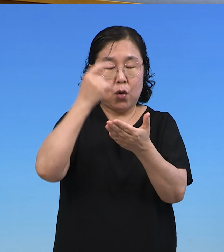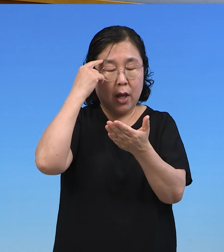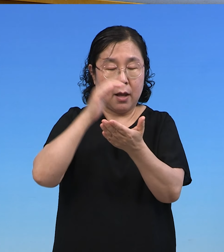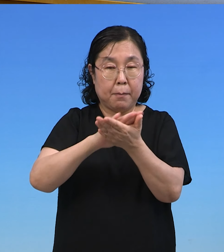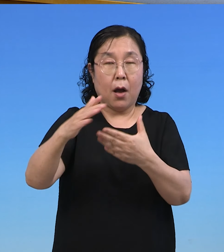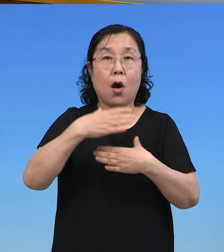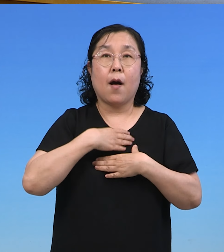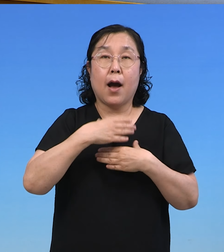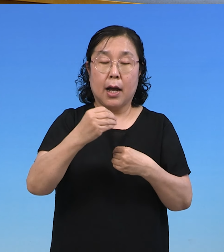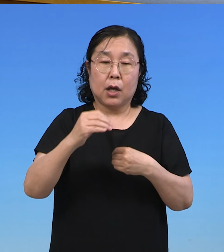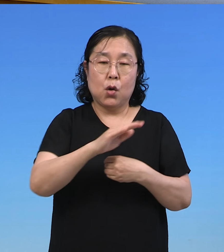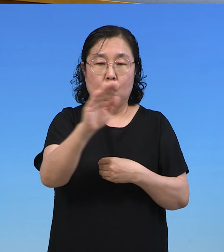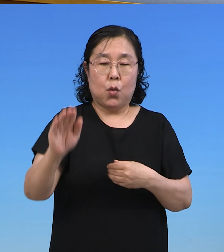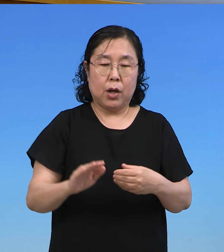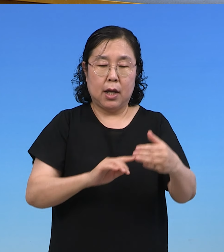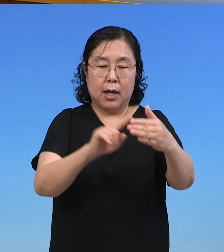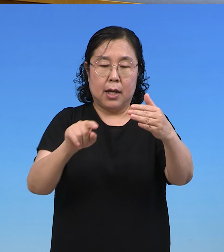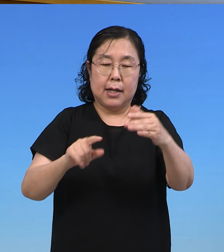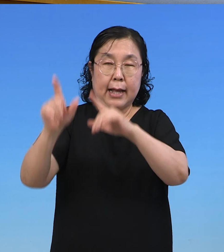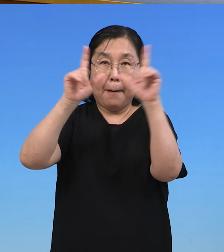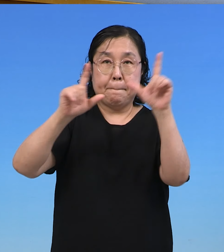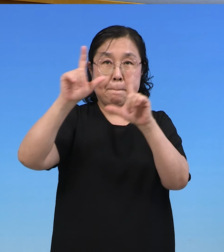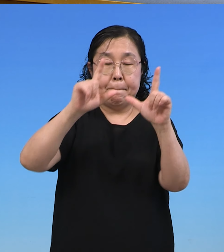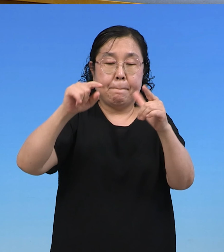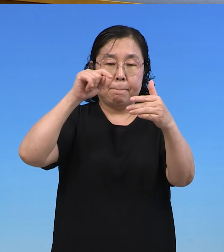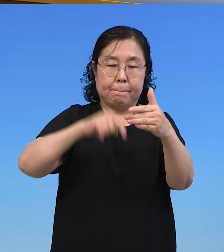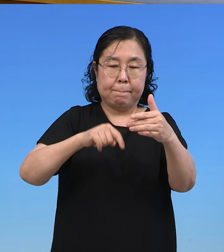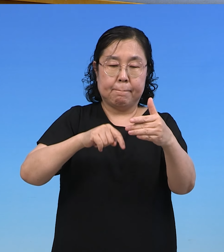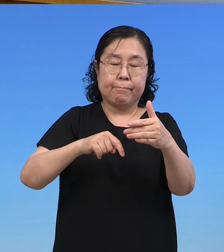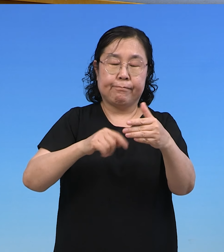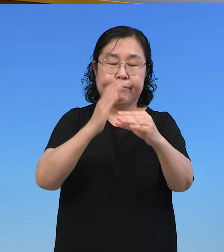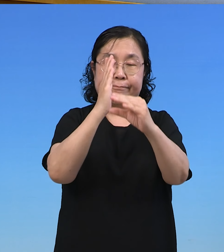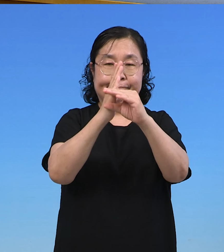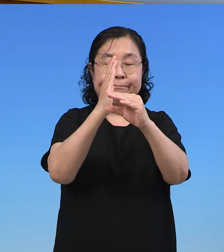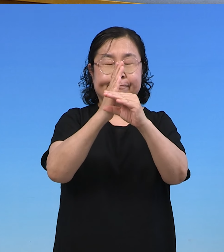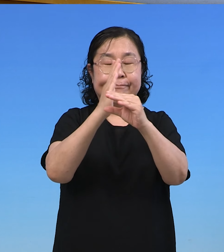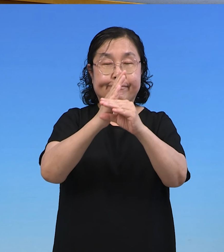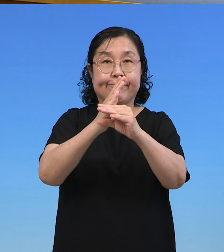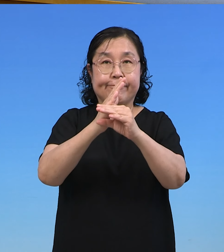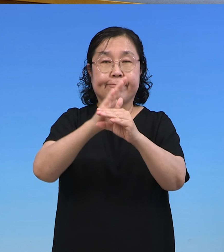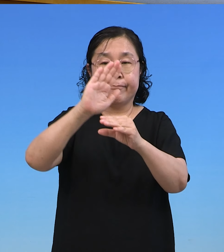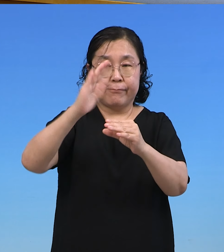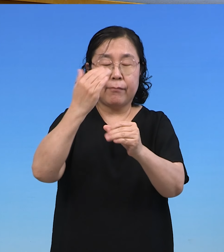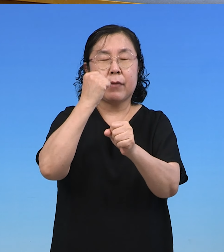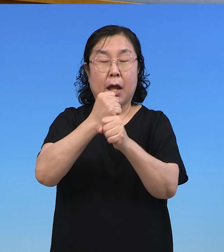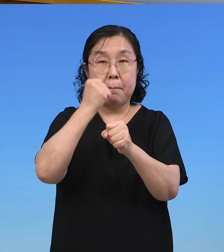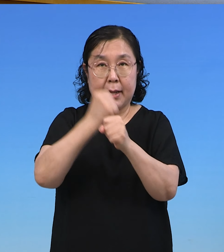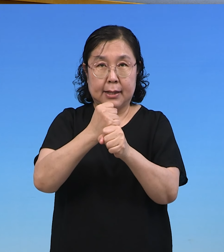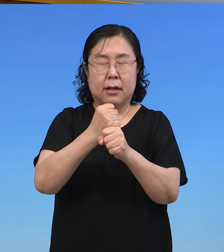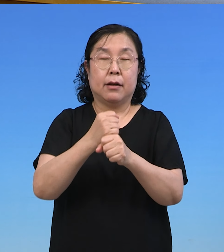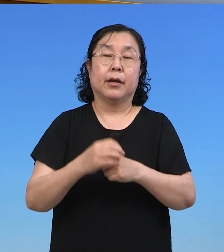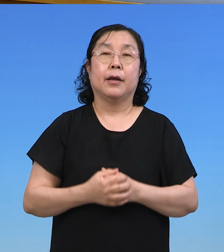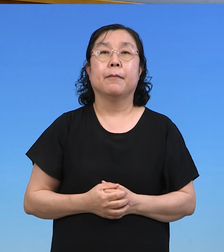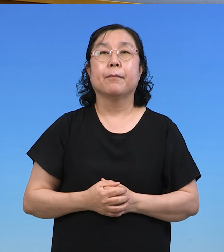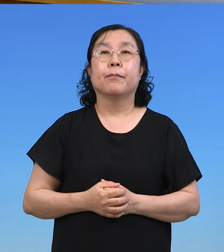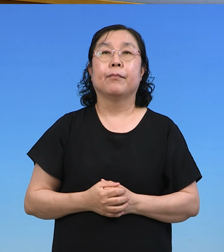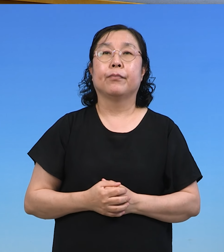평강이 우리 삶의 기준이 되게 하라는 겁니다. 그리스도의 평강이 우리 삶의 기준이 되게